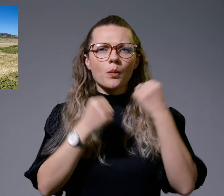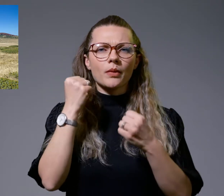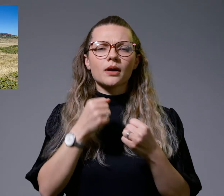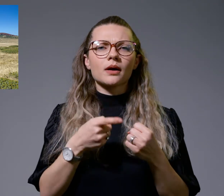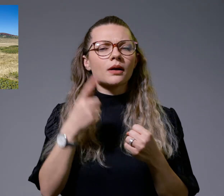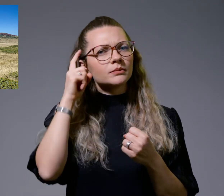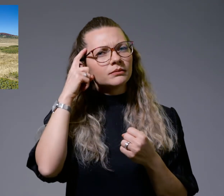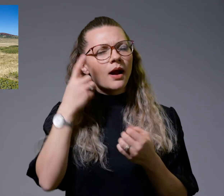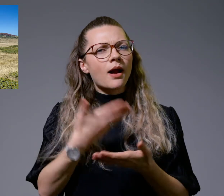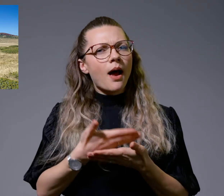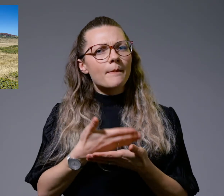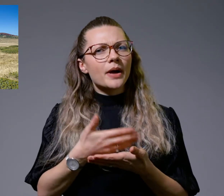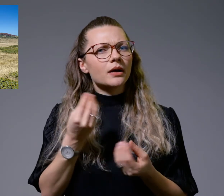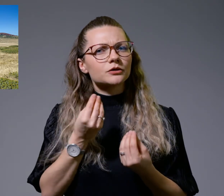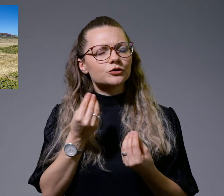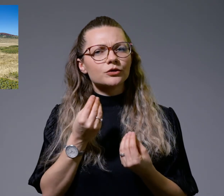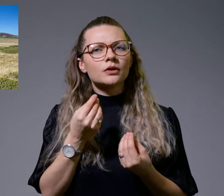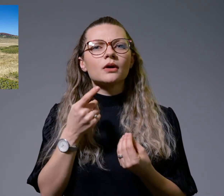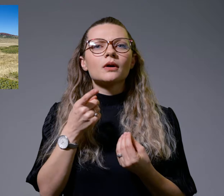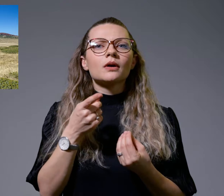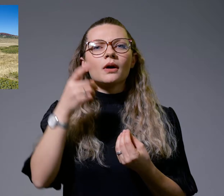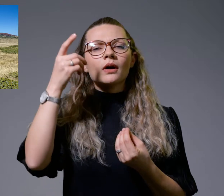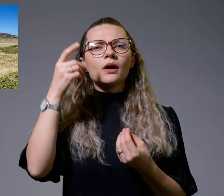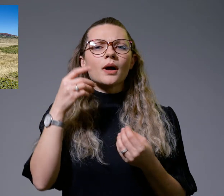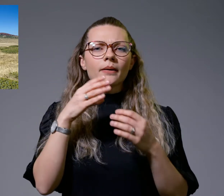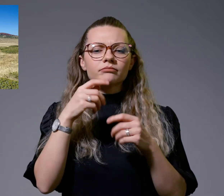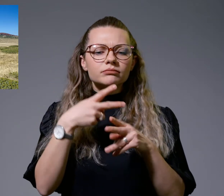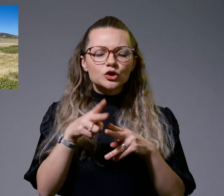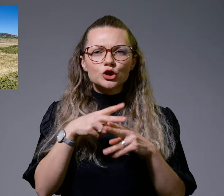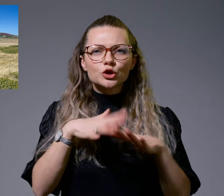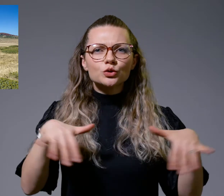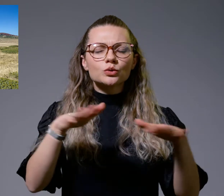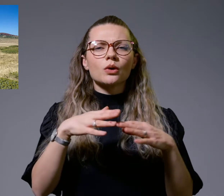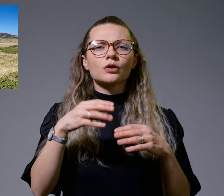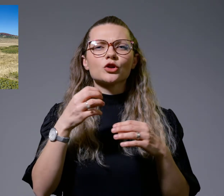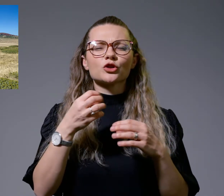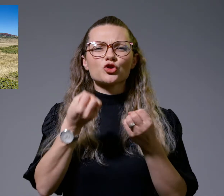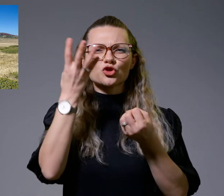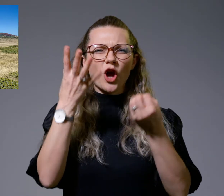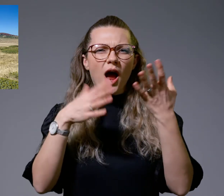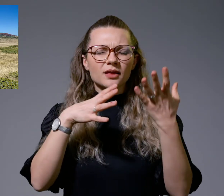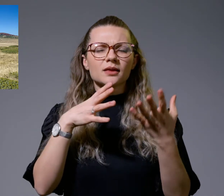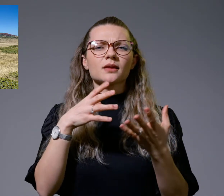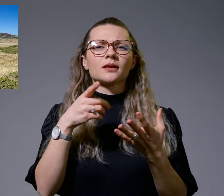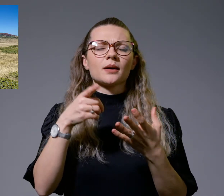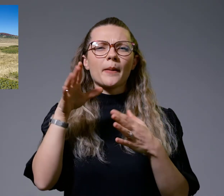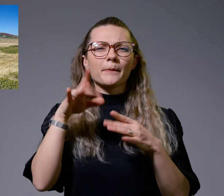да се расчисти просторот од чадот и прашината, за да се видат резултатите од